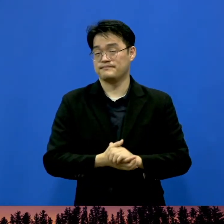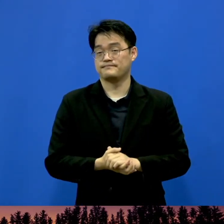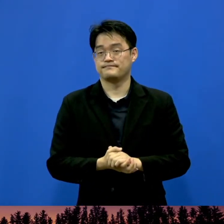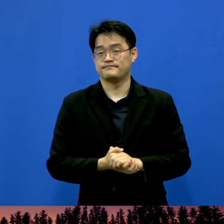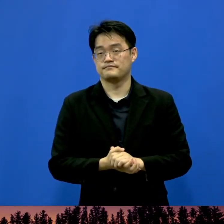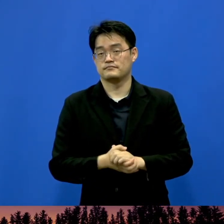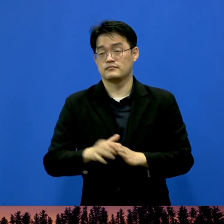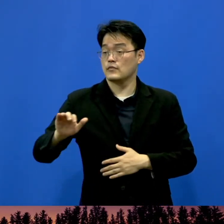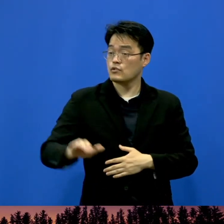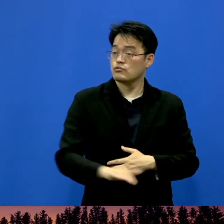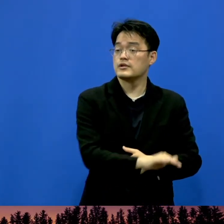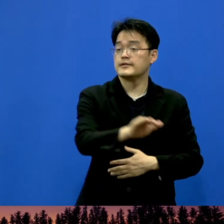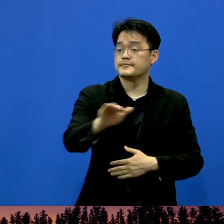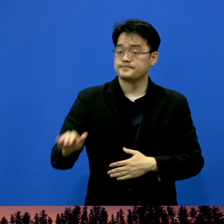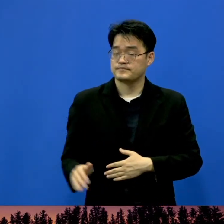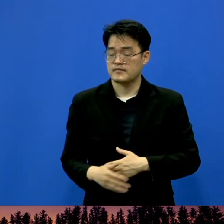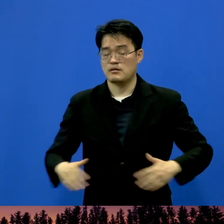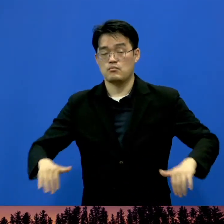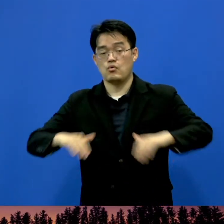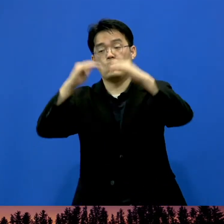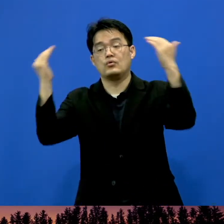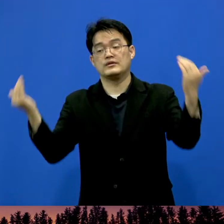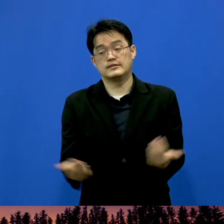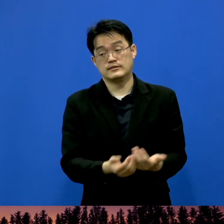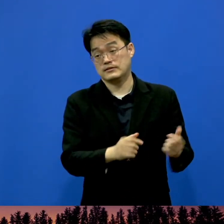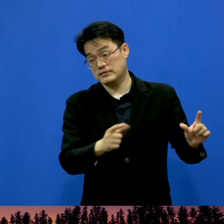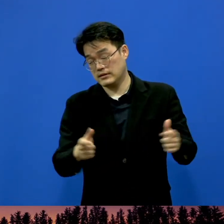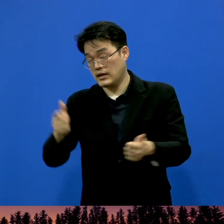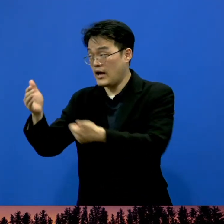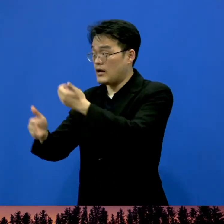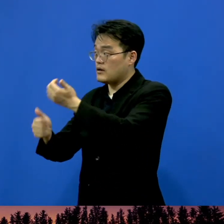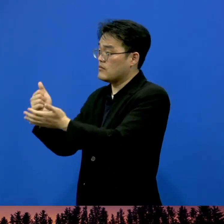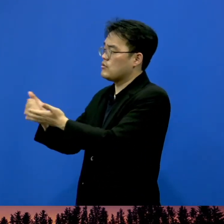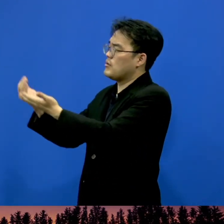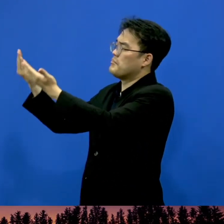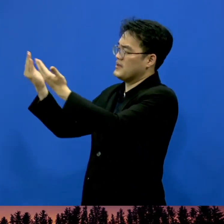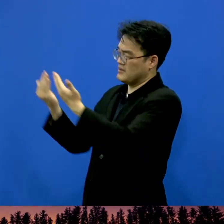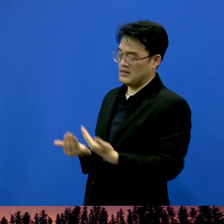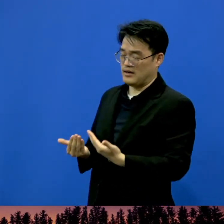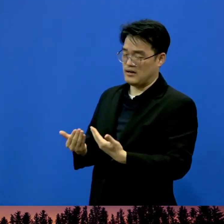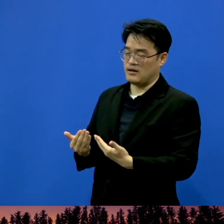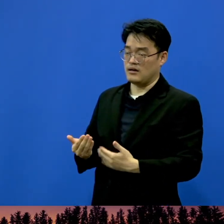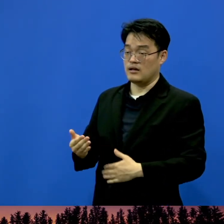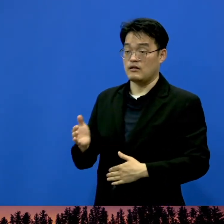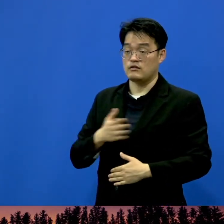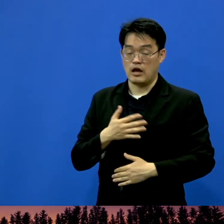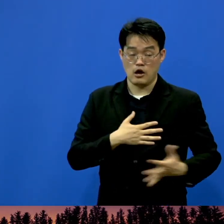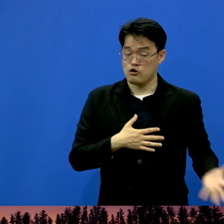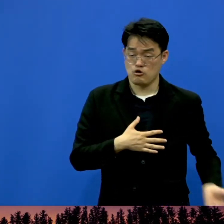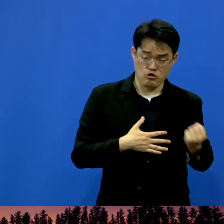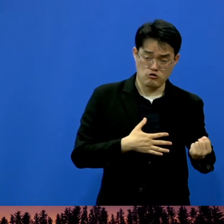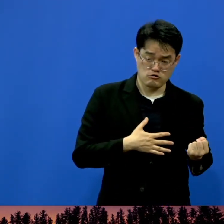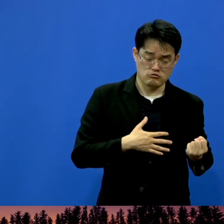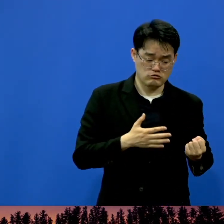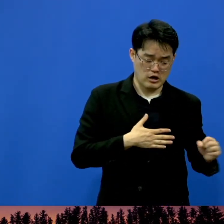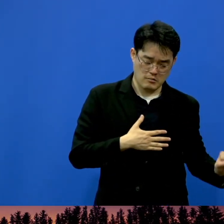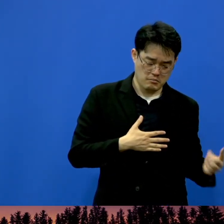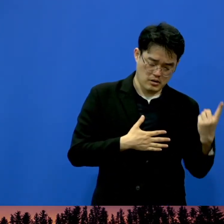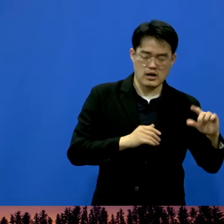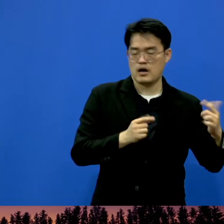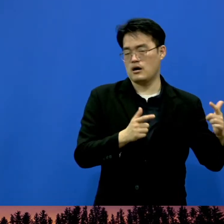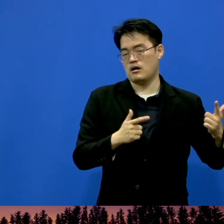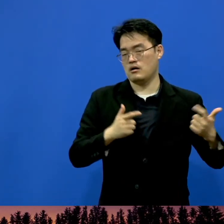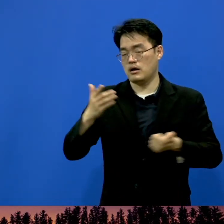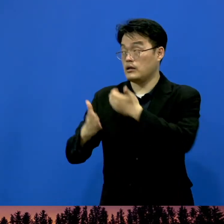그래서 우리는 이 모든 것들은 하나님으로부터 부여받은 것이다. 이게 내게 아니에요. 하나님이 나에게 부여주시고 이 안에는 심판의